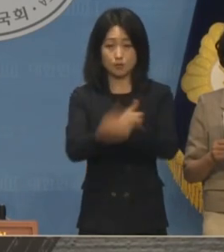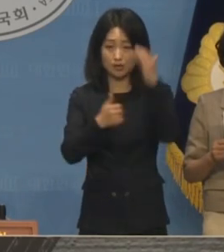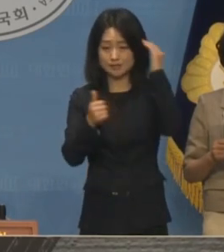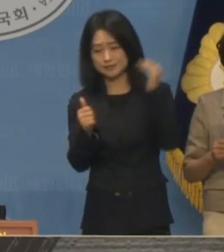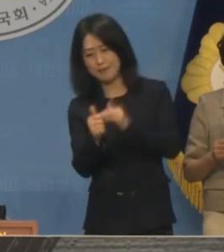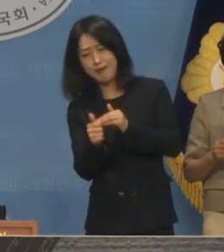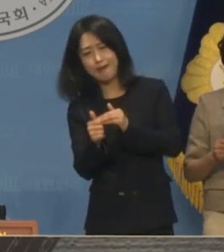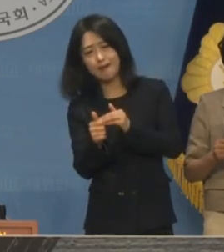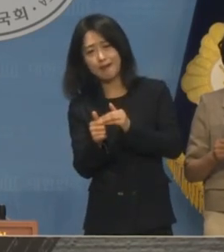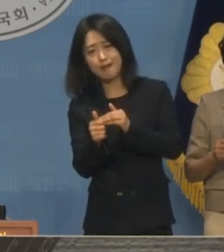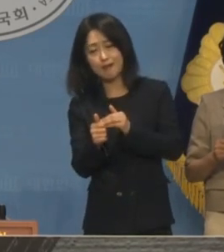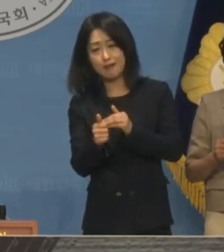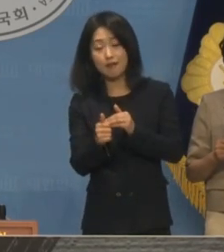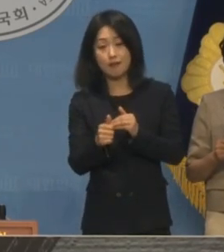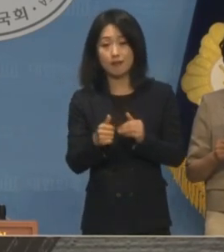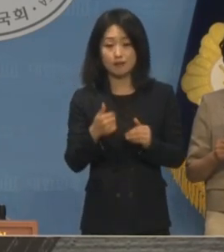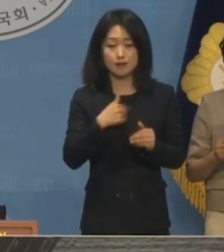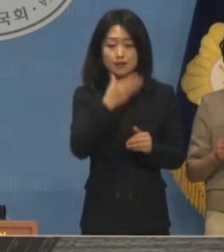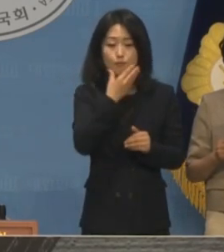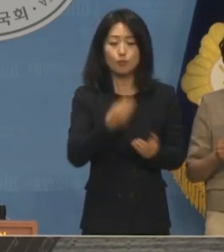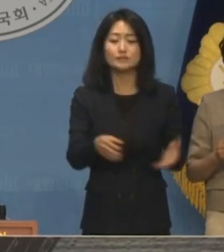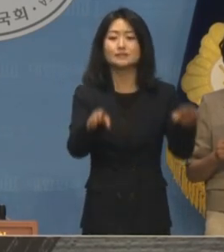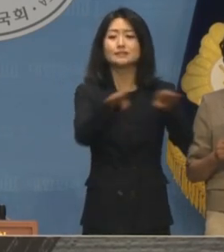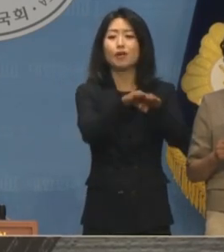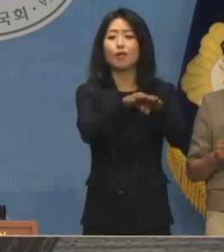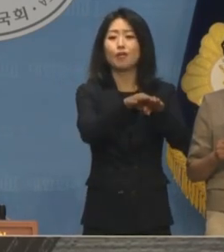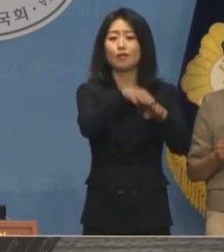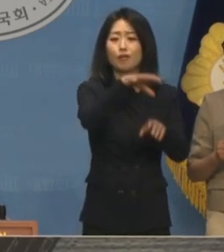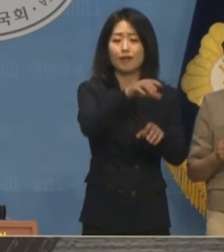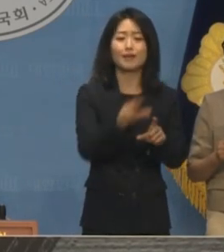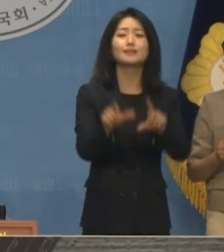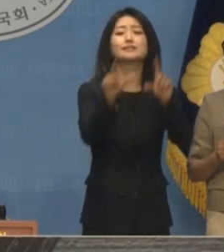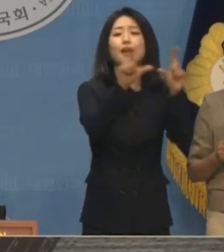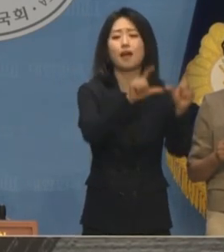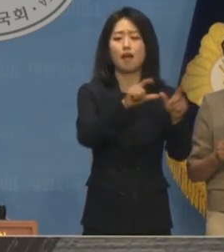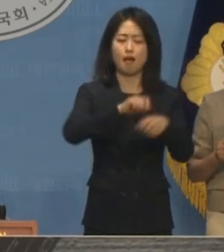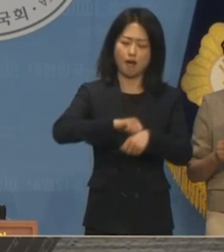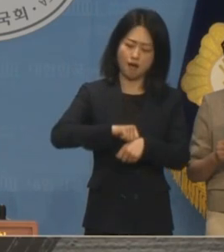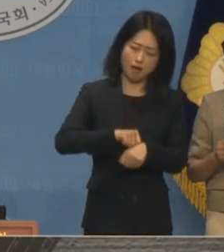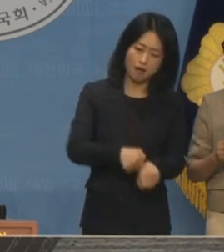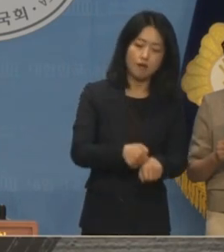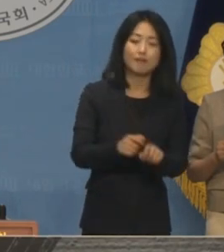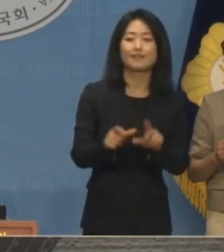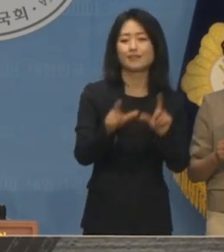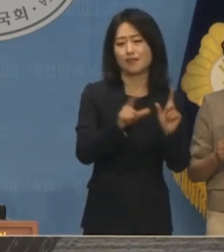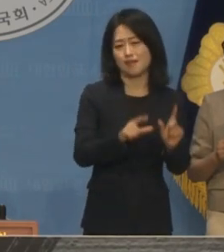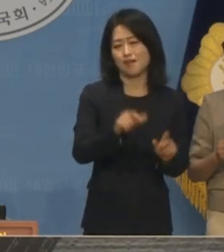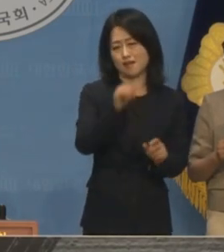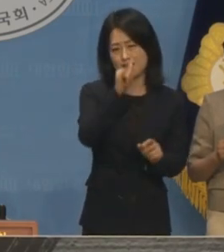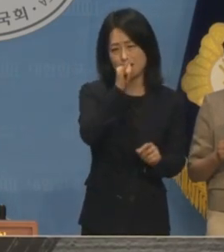침해받으며 거주시설이라는 시설에서 살아가고 있습니다.